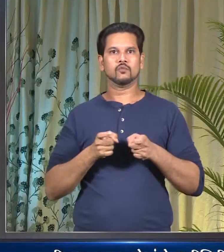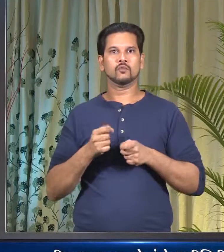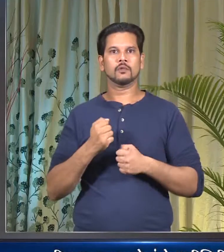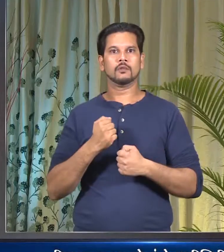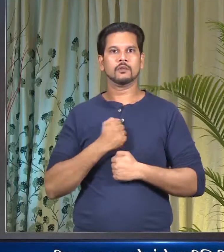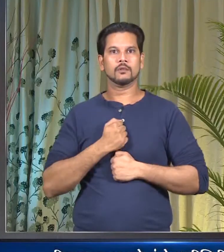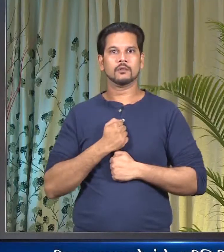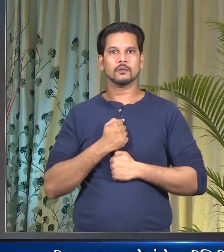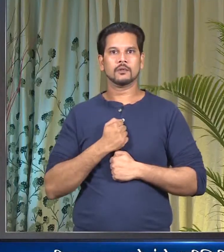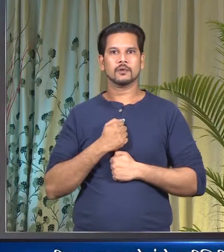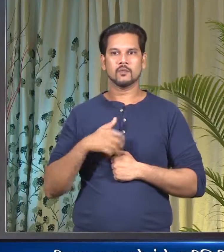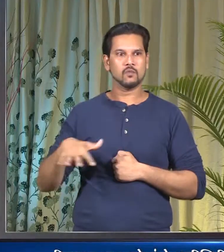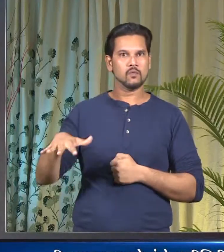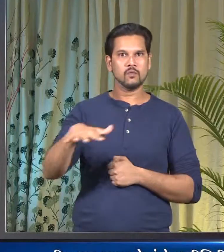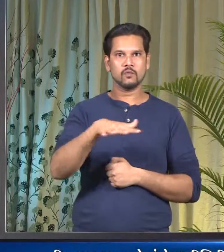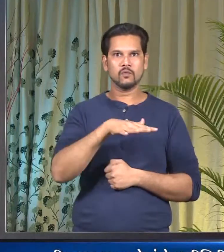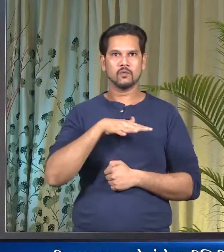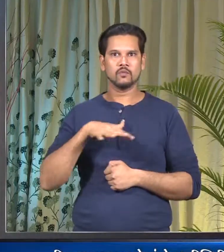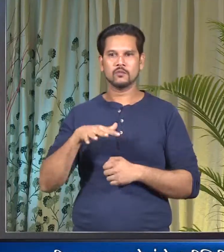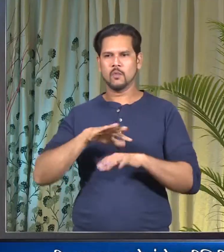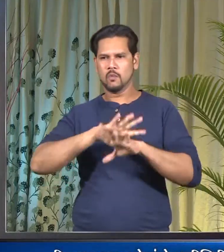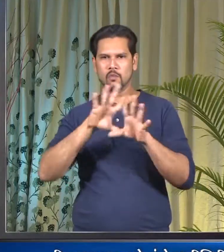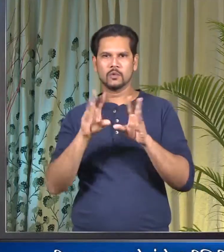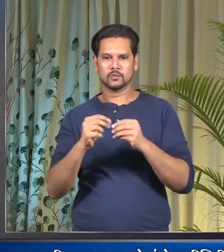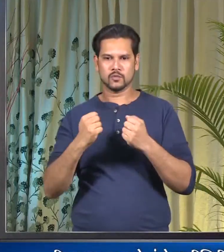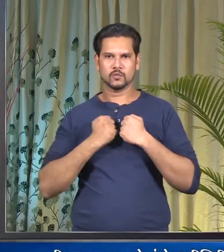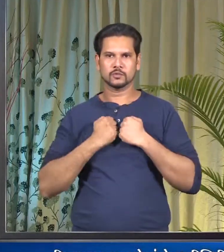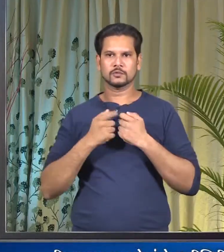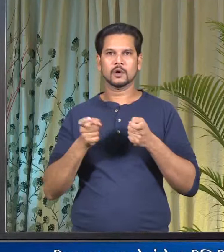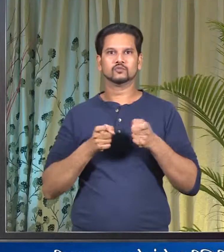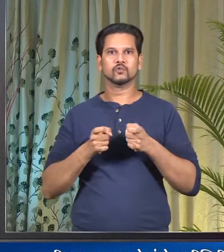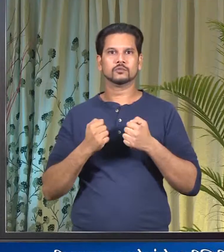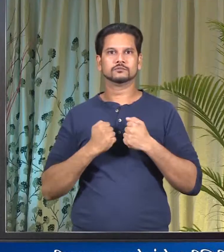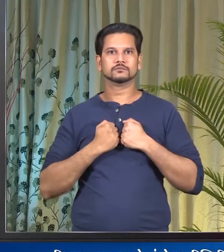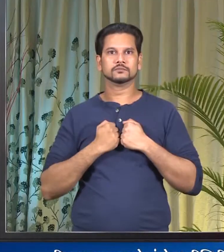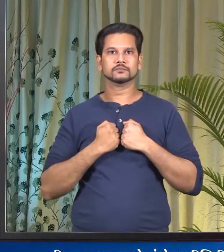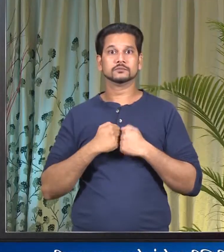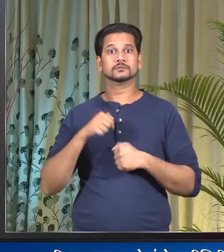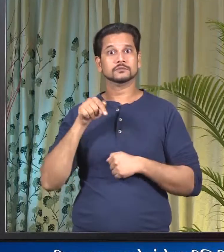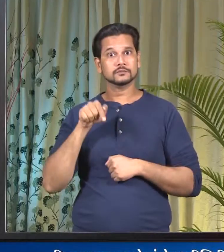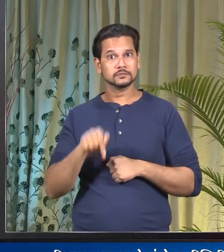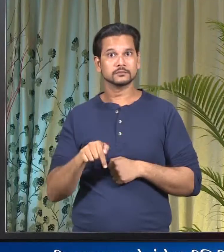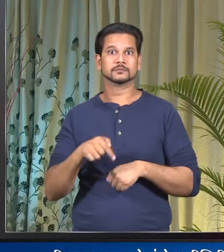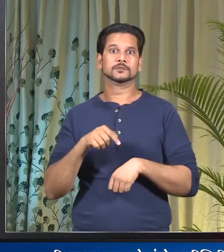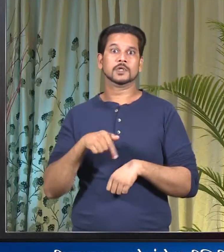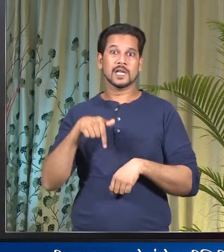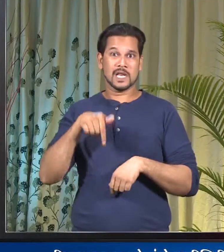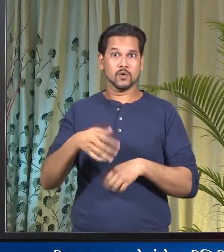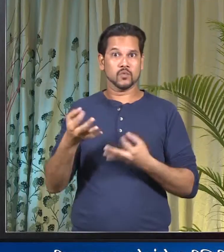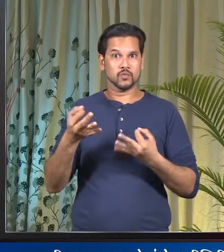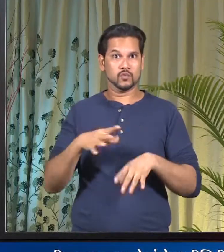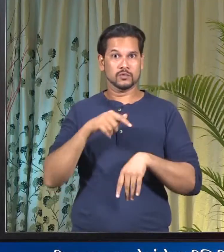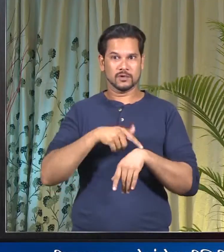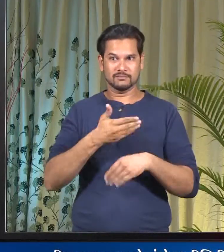पर इस स्थिती स्थिती आपके control में आने लगती इसी लिए भी आज के युग के